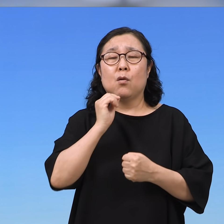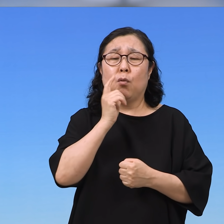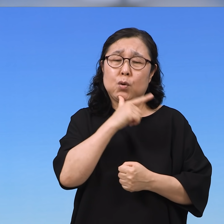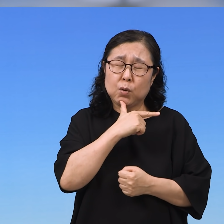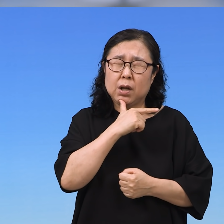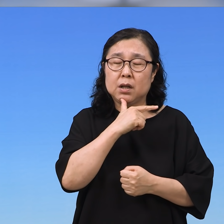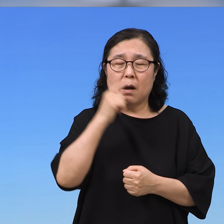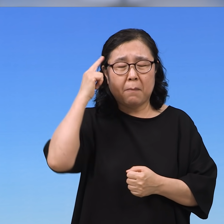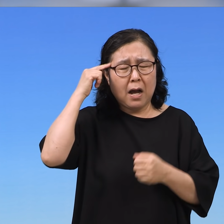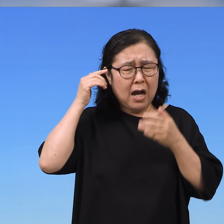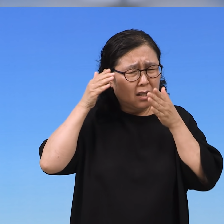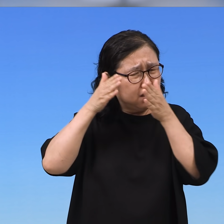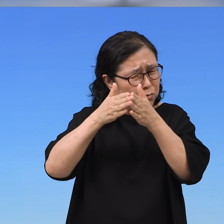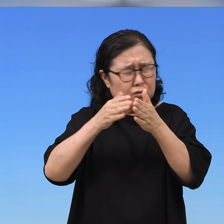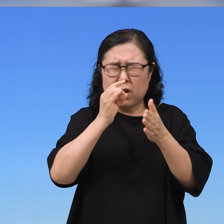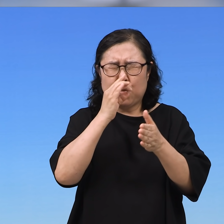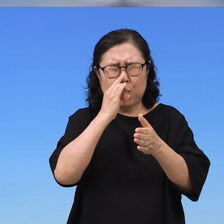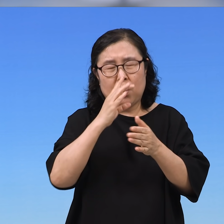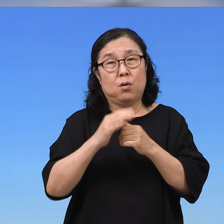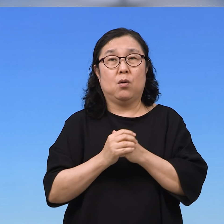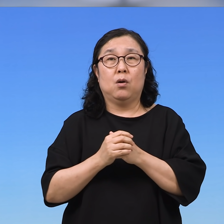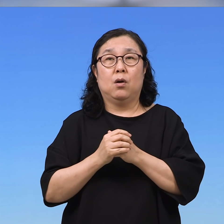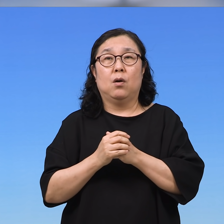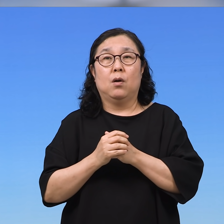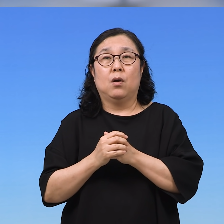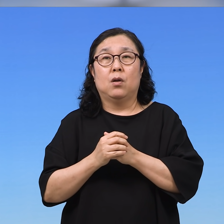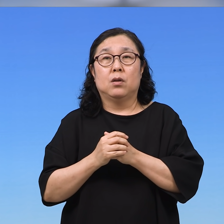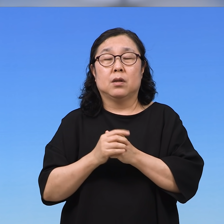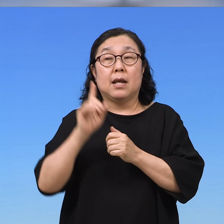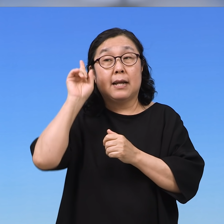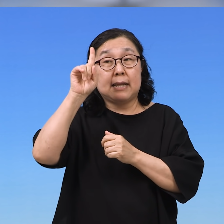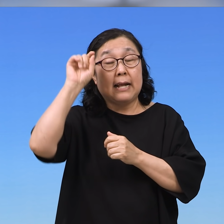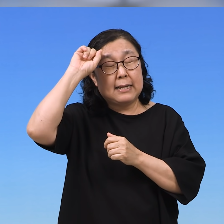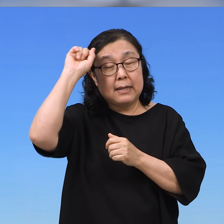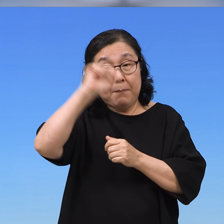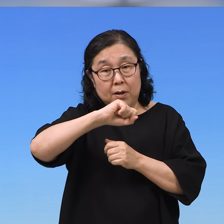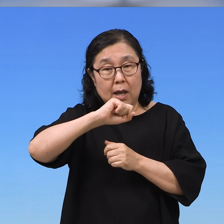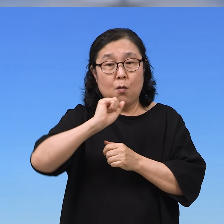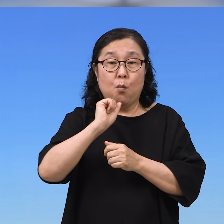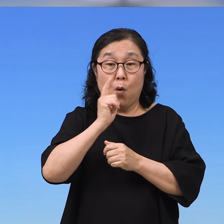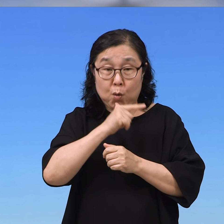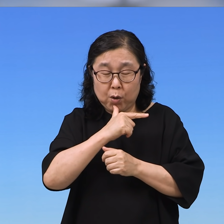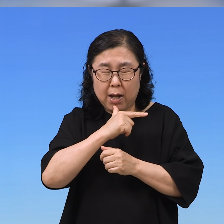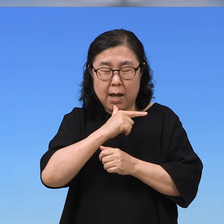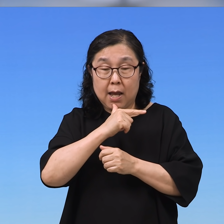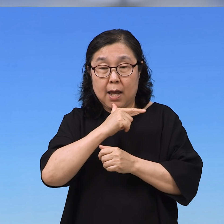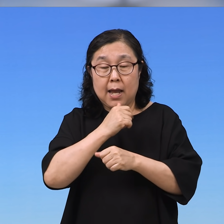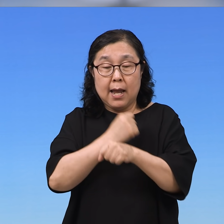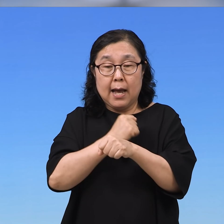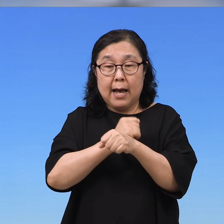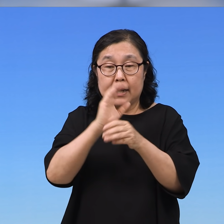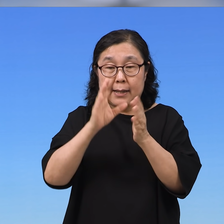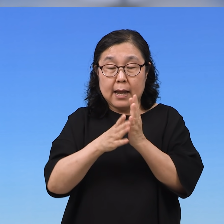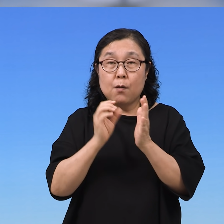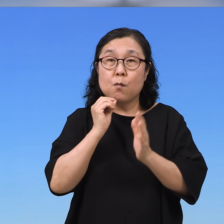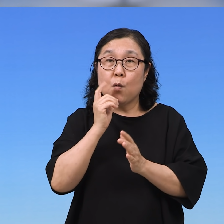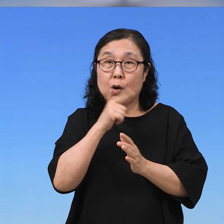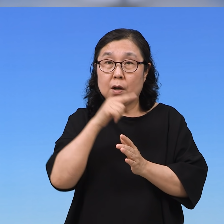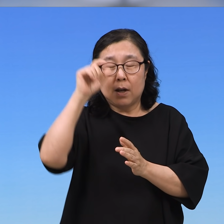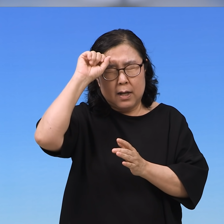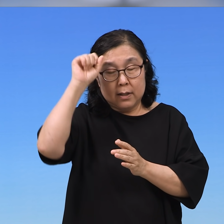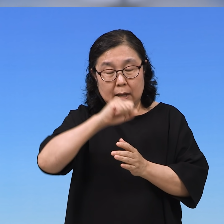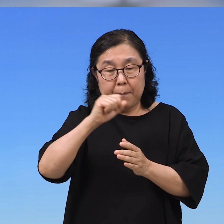안 돼요. 글도 잘 안 읽히고요. 근데 이게 지금 내일 새벽에 해야 되니까, 제가 보통